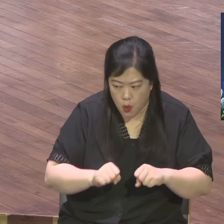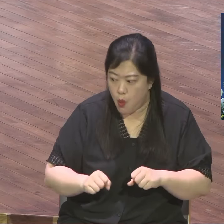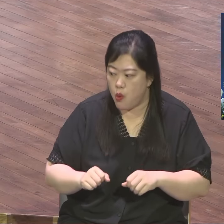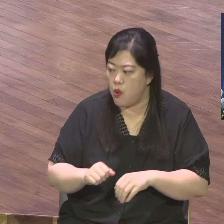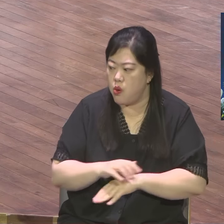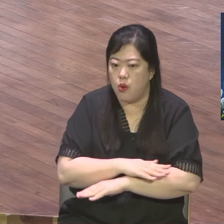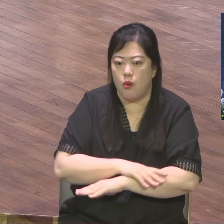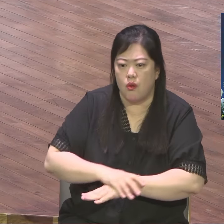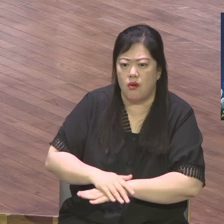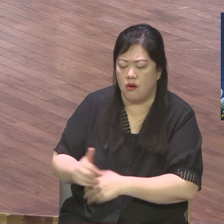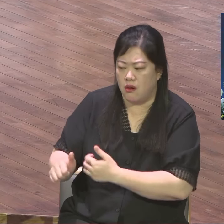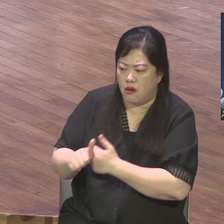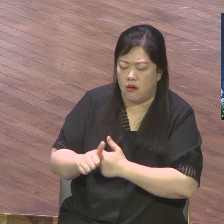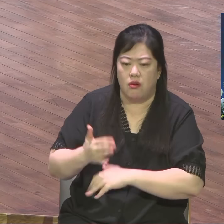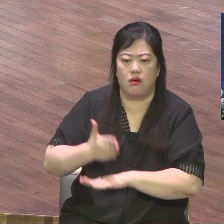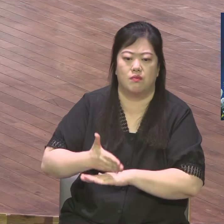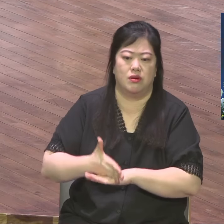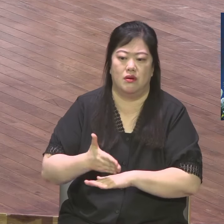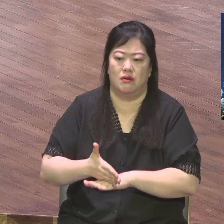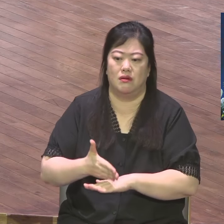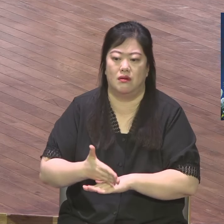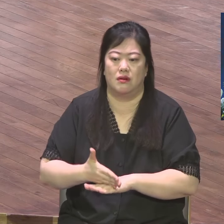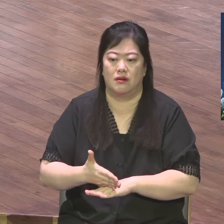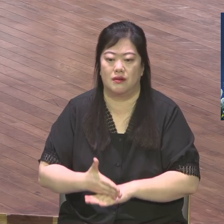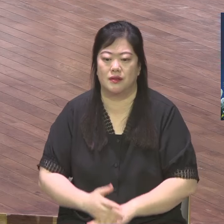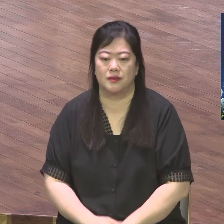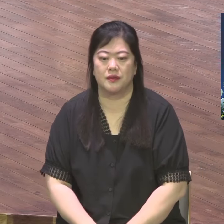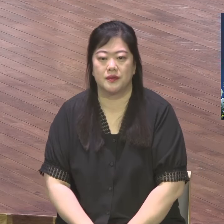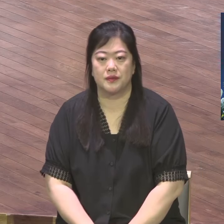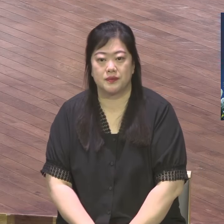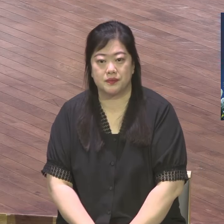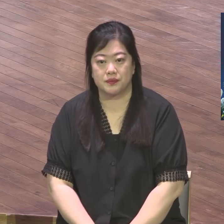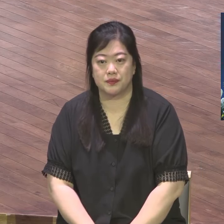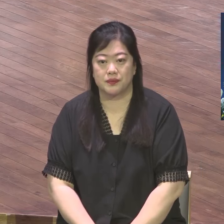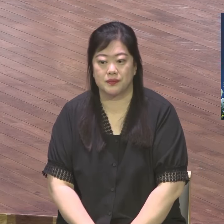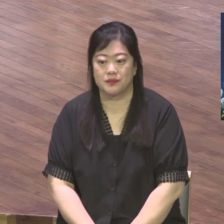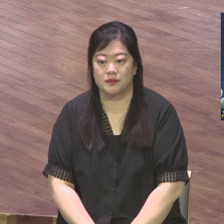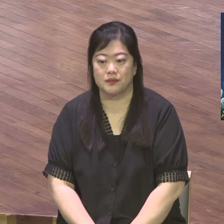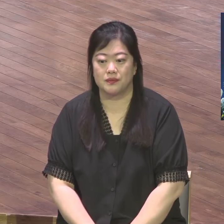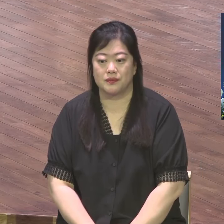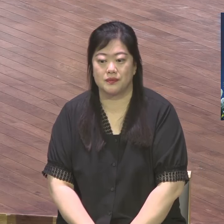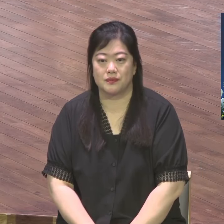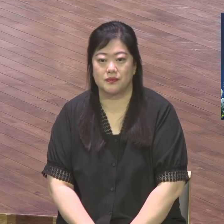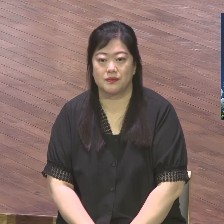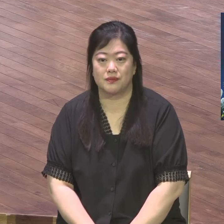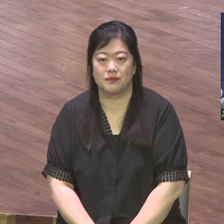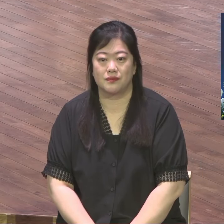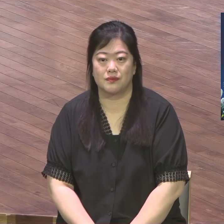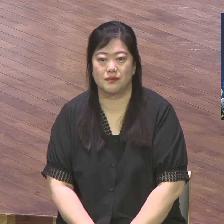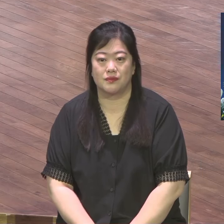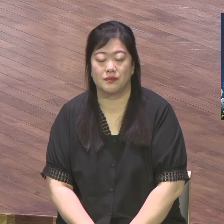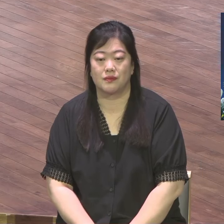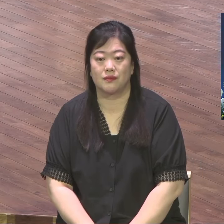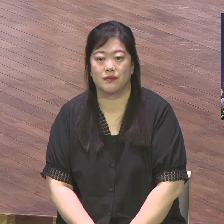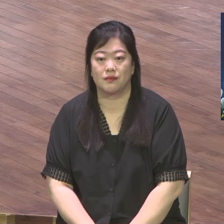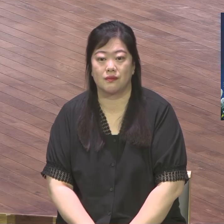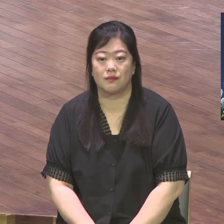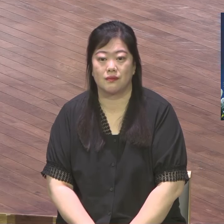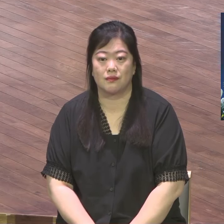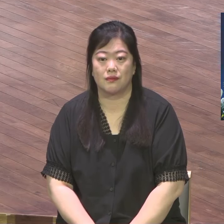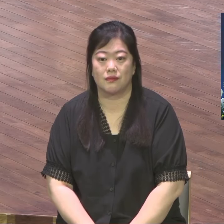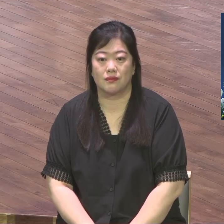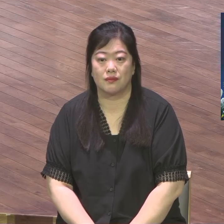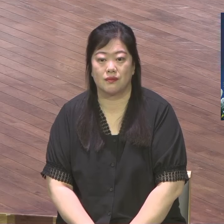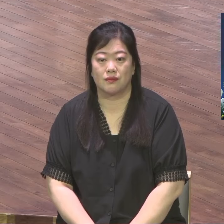그러더라고. 그러면서 간다는 내가 보고를 받았는데 가서 보니까 사진 찍어달라고 내가 가니까 사진 찍어달라고 하는데